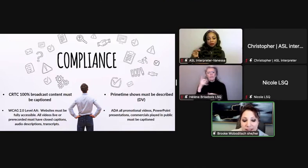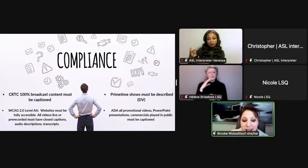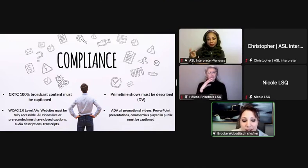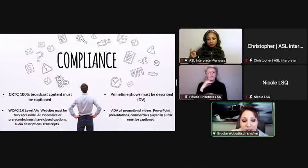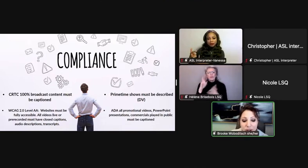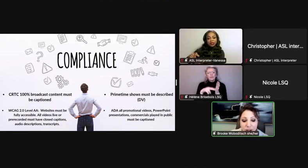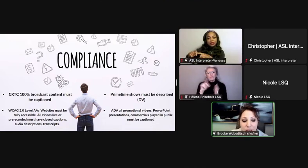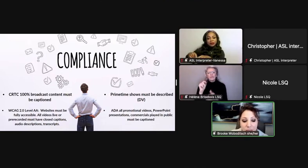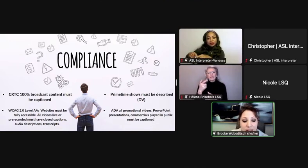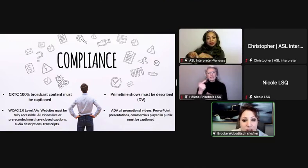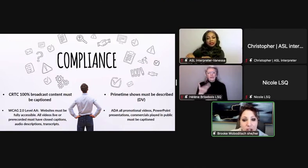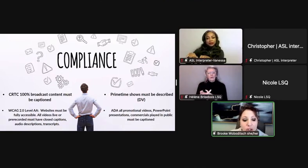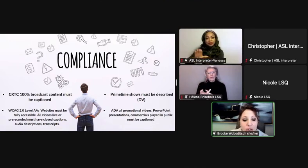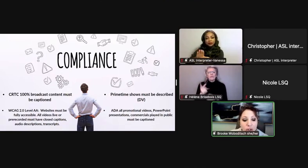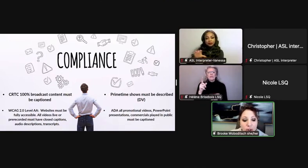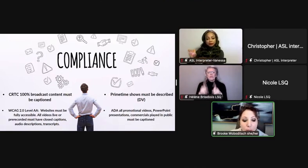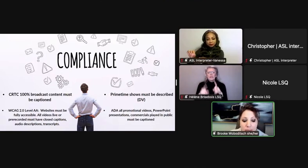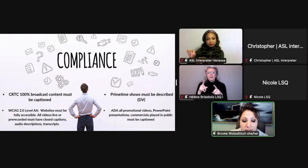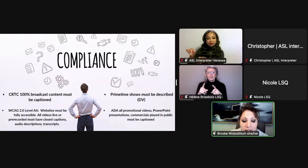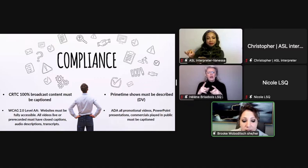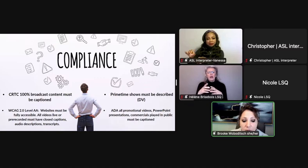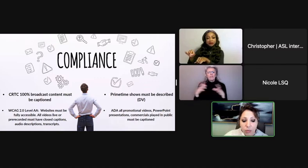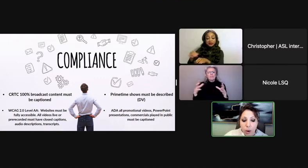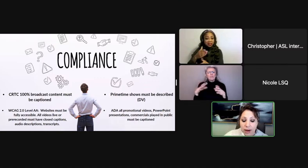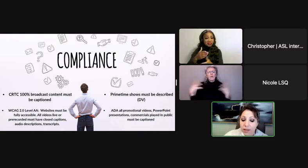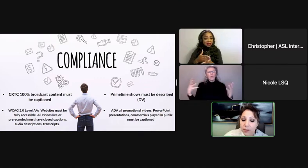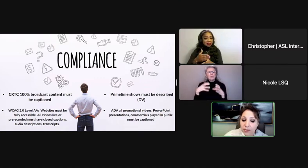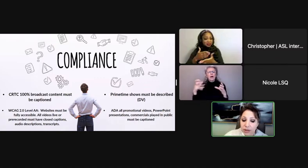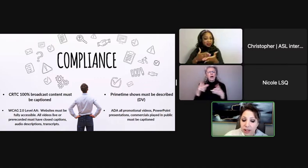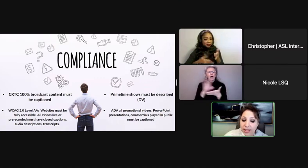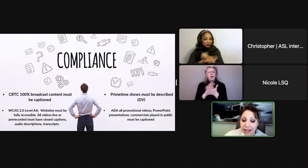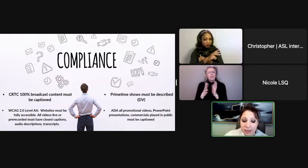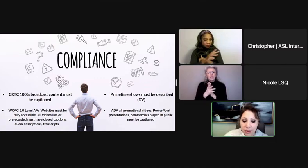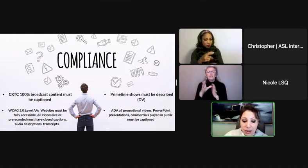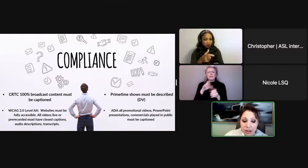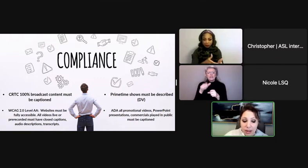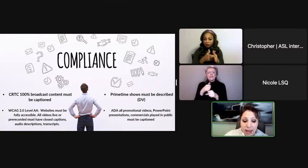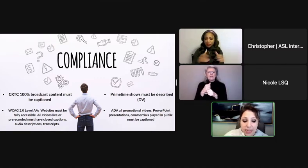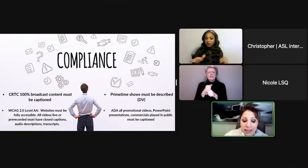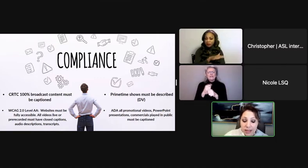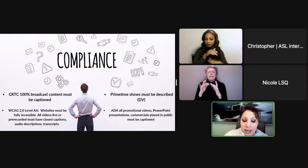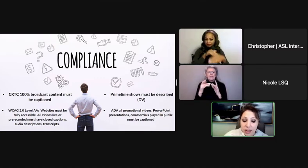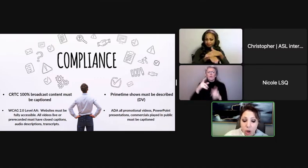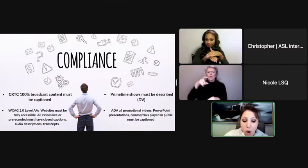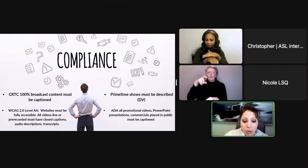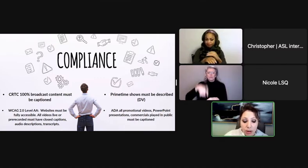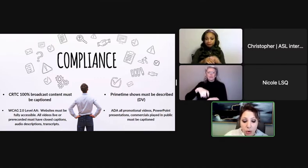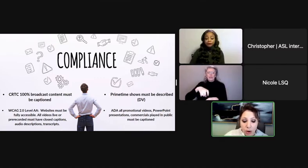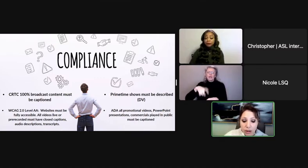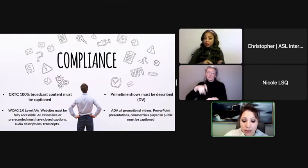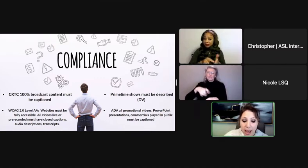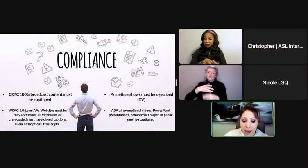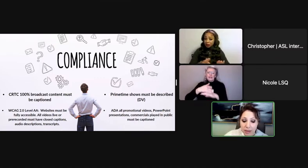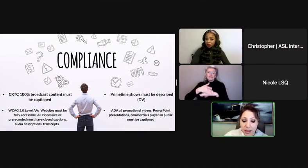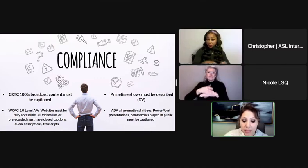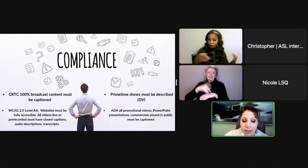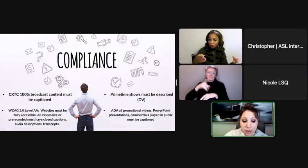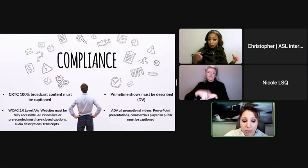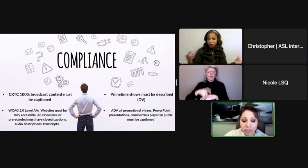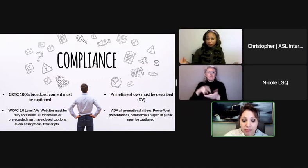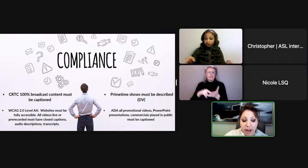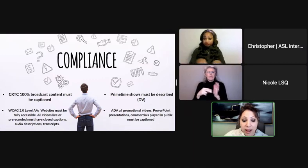2021, dépendamment de la taille de votre entreprise, certains sites internet sont obligés, doivent être accessibles. Ça veut